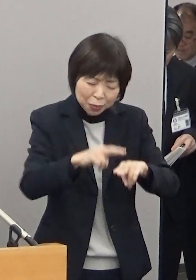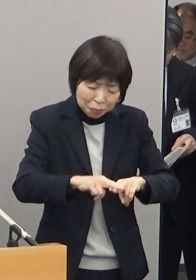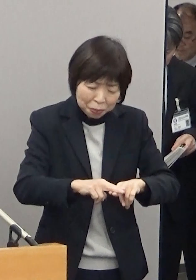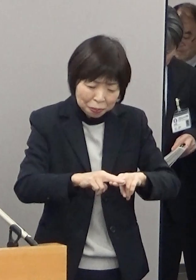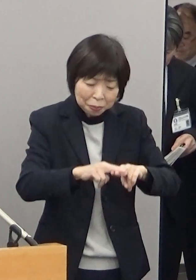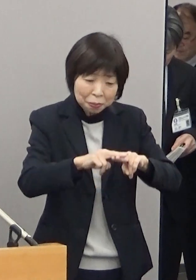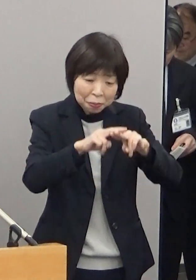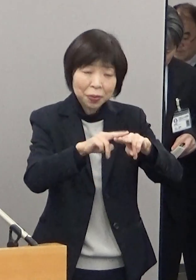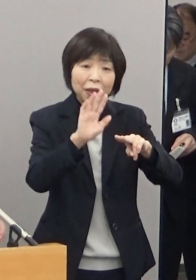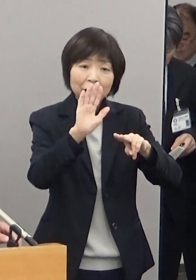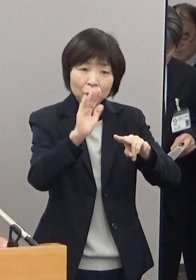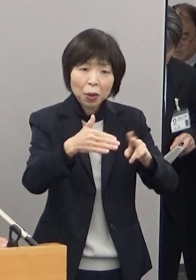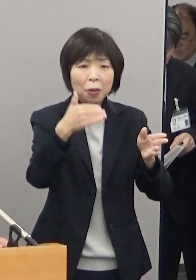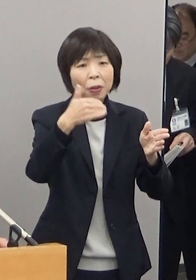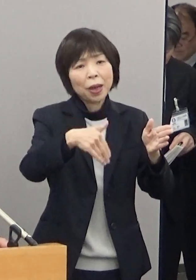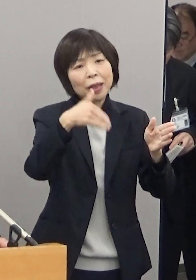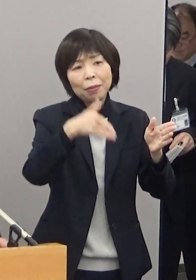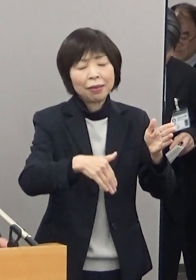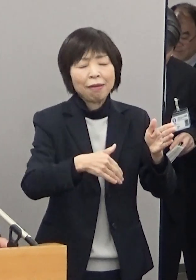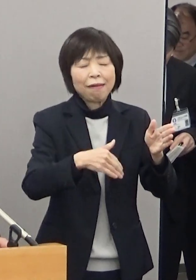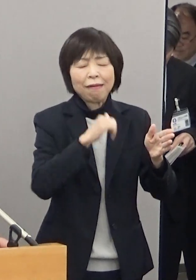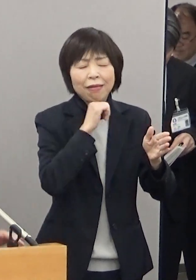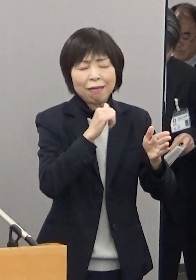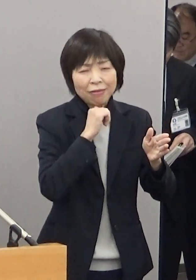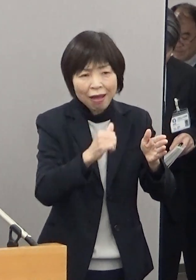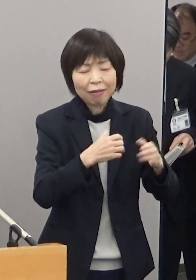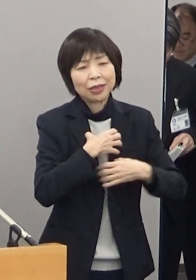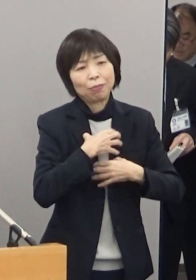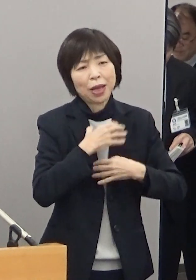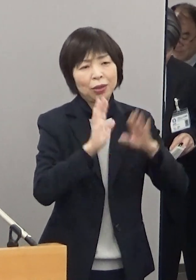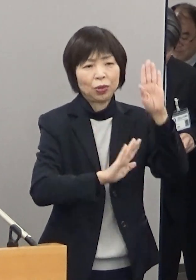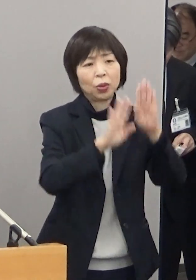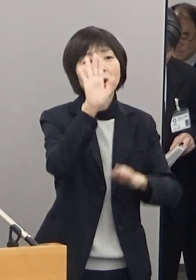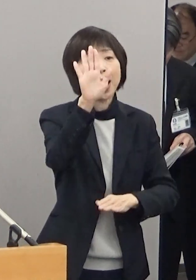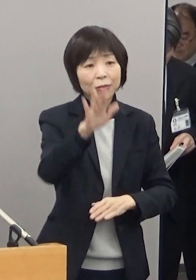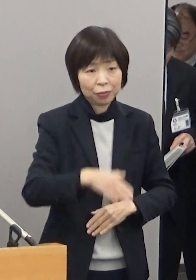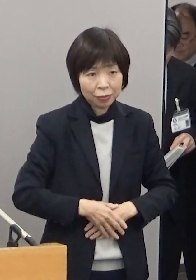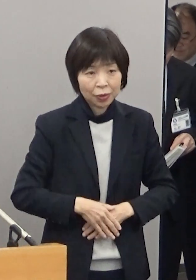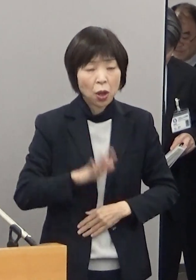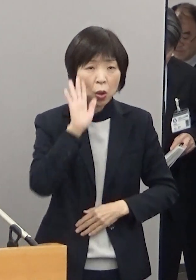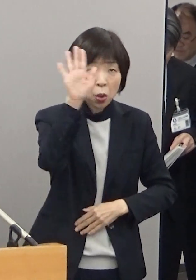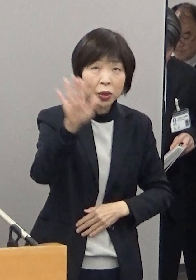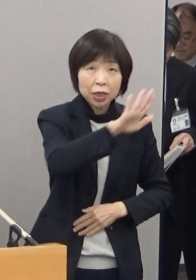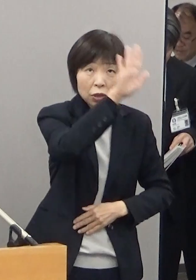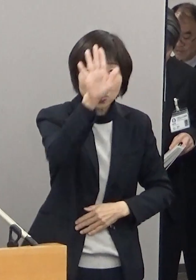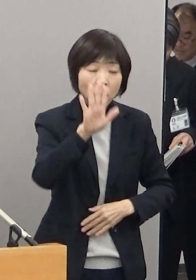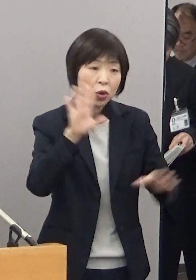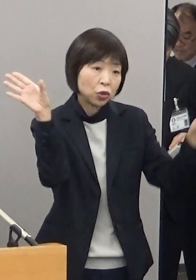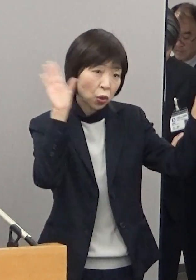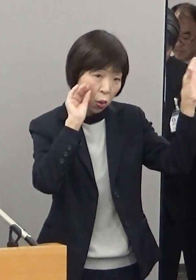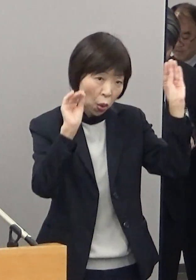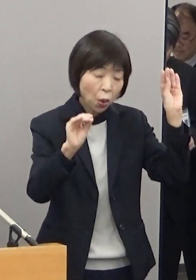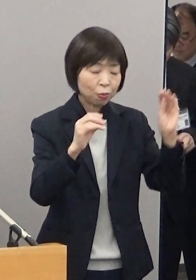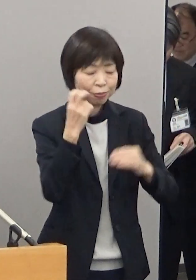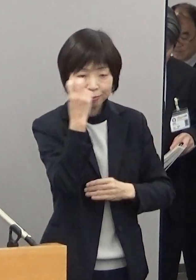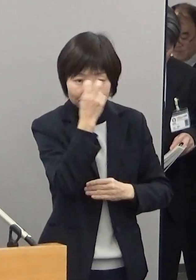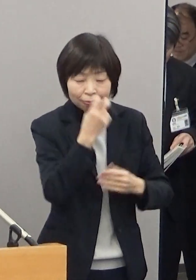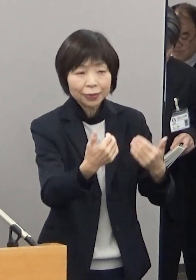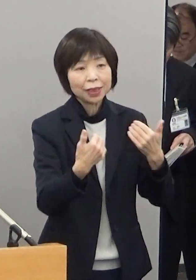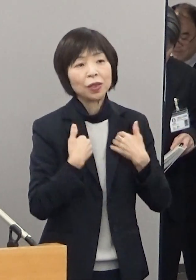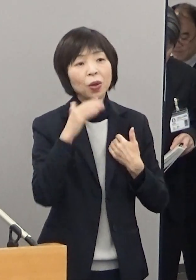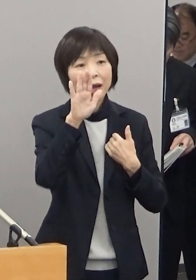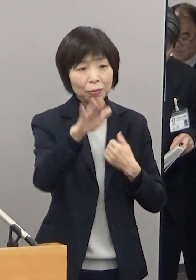ところではありますが、依然として予断を許さない状況でありまして、今後の気象情報を注視していく必要があるわけです